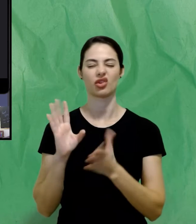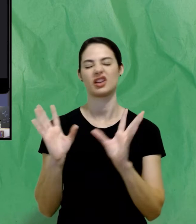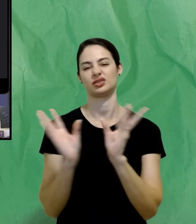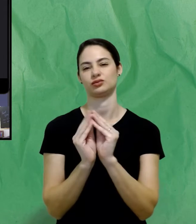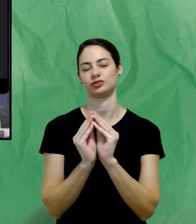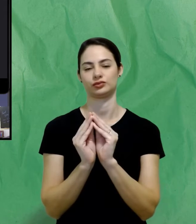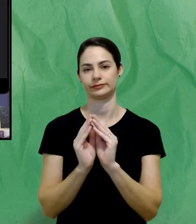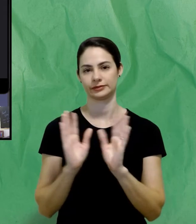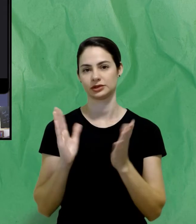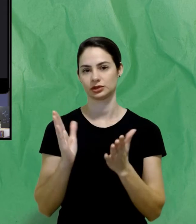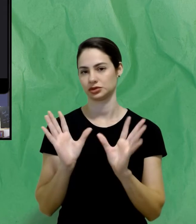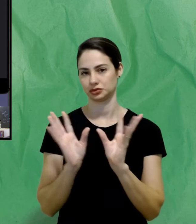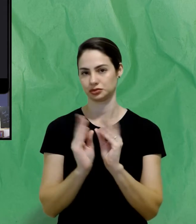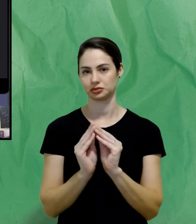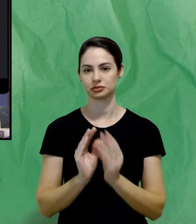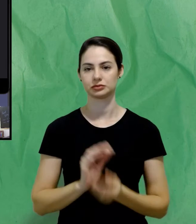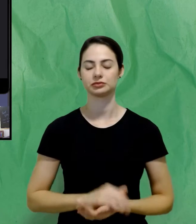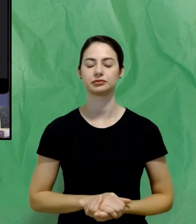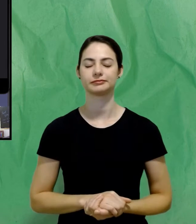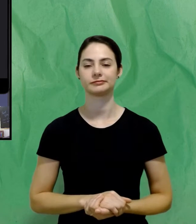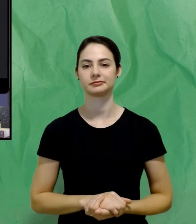resumo,